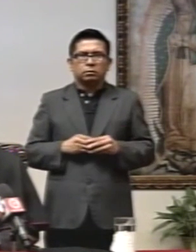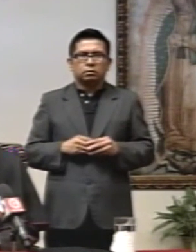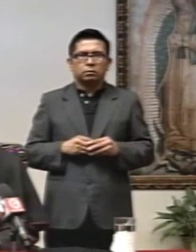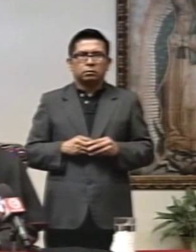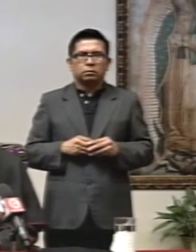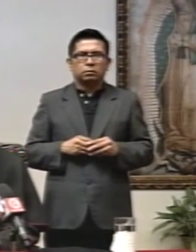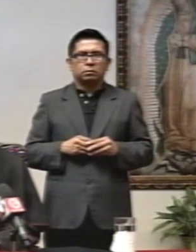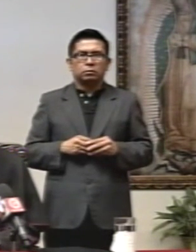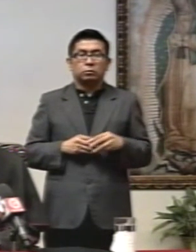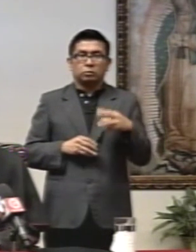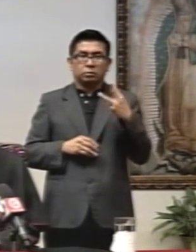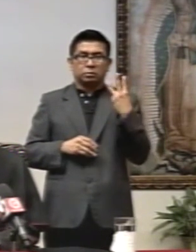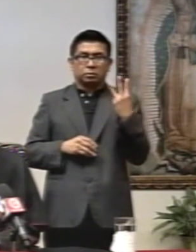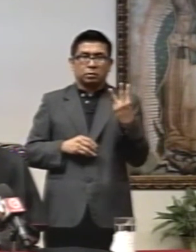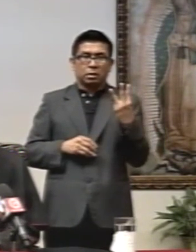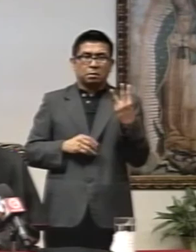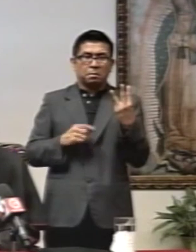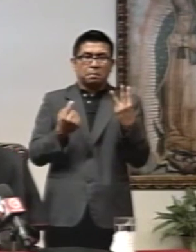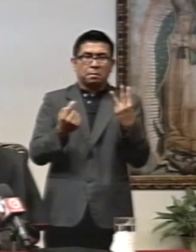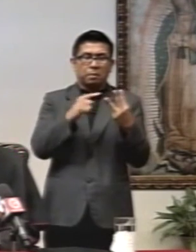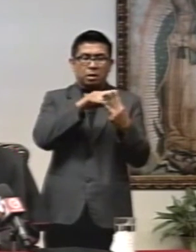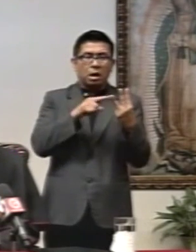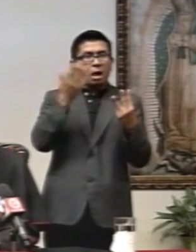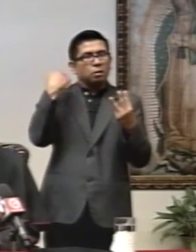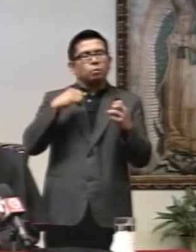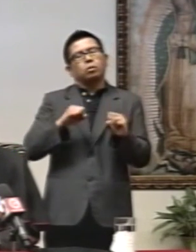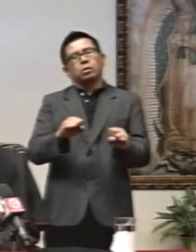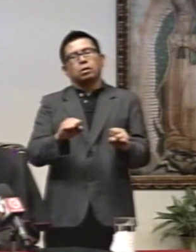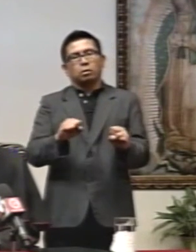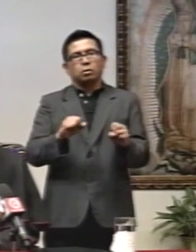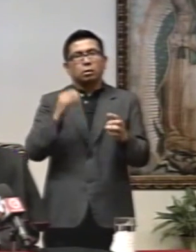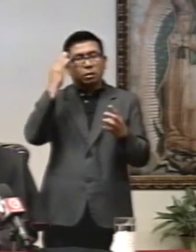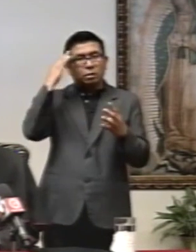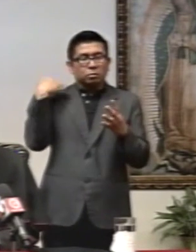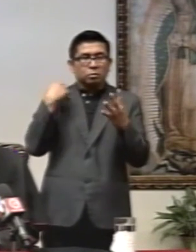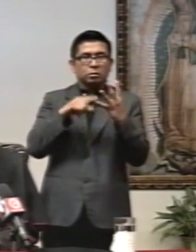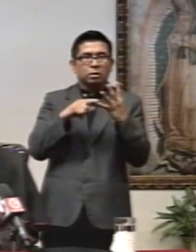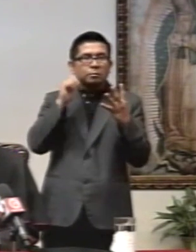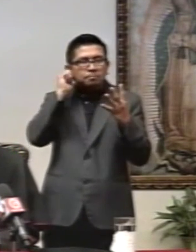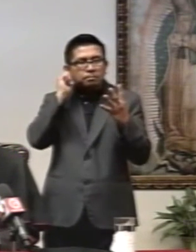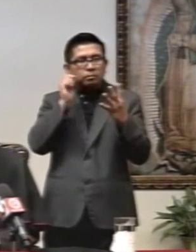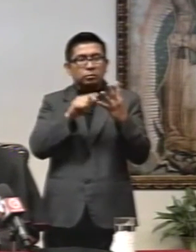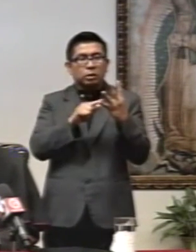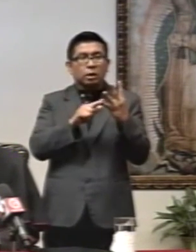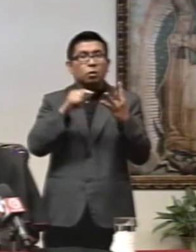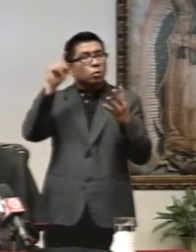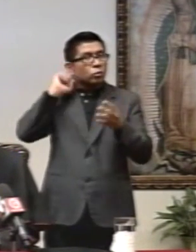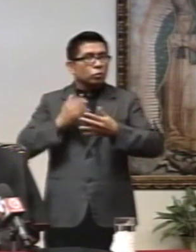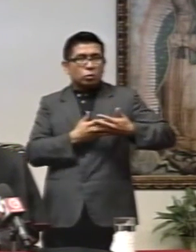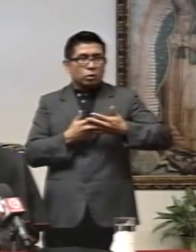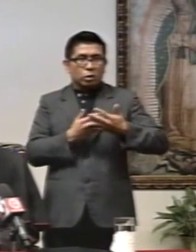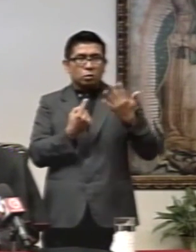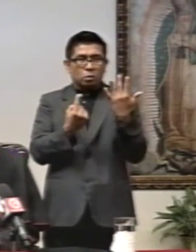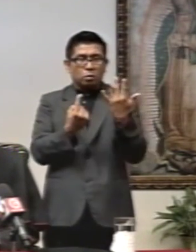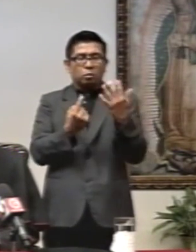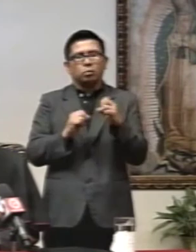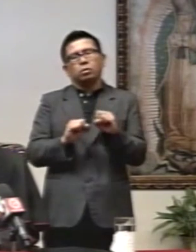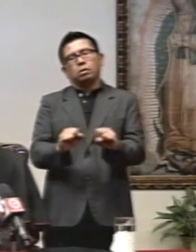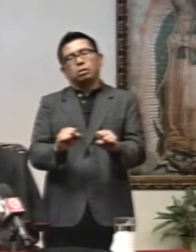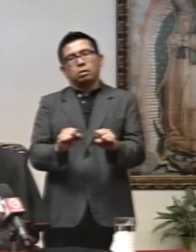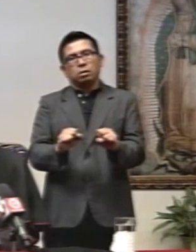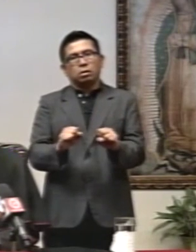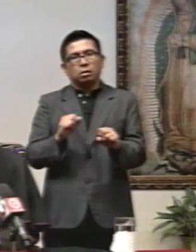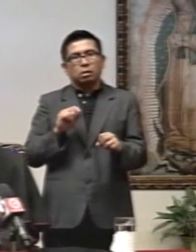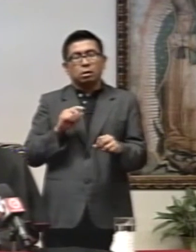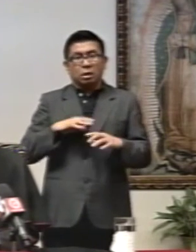Son tres personas activas, incluyendo una señora que muere con su hijo, que lleva